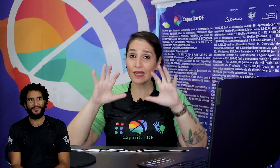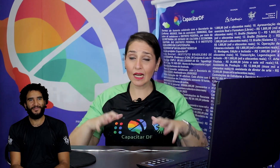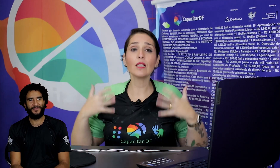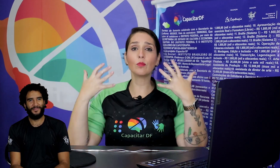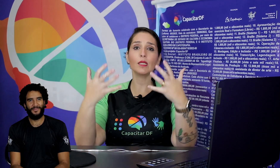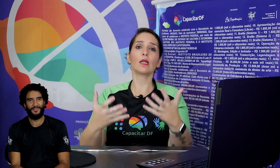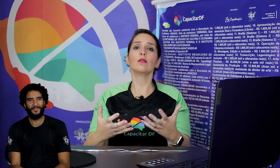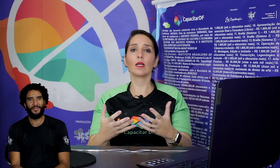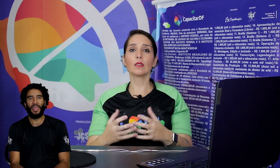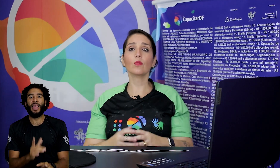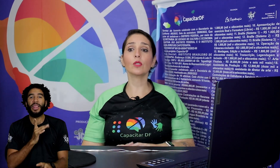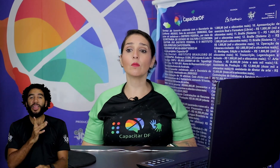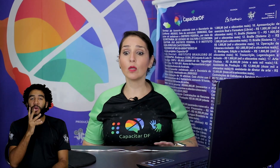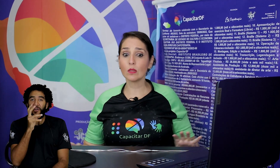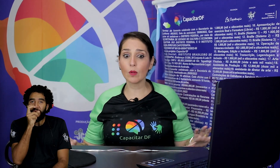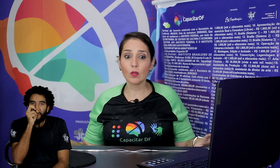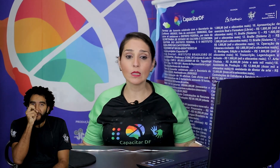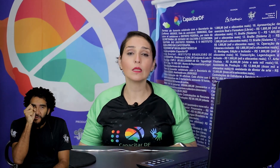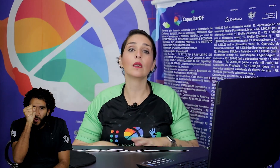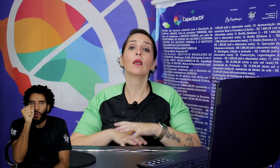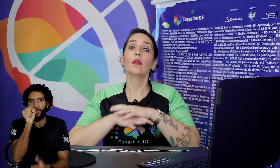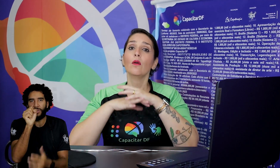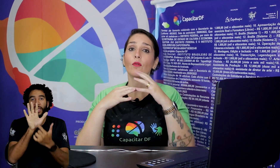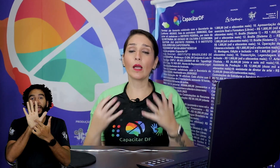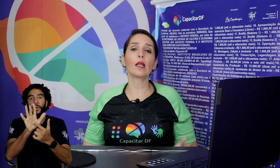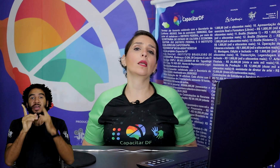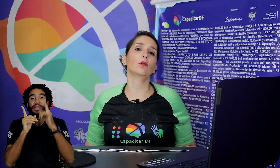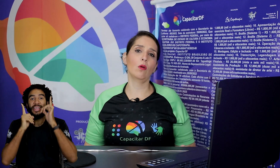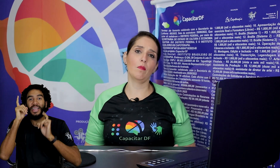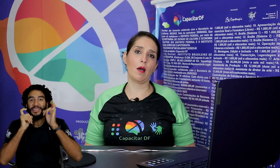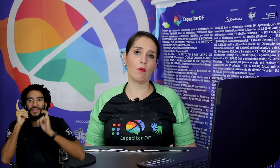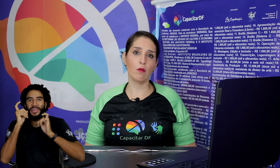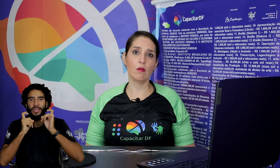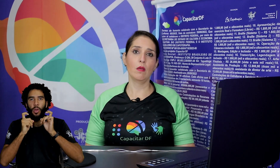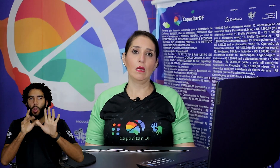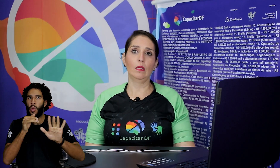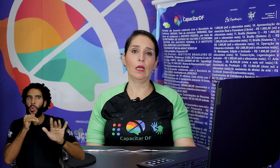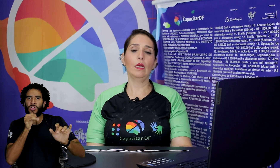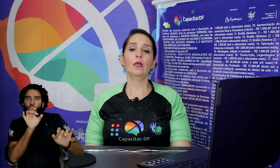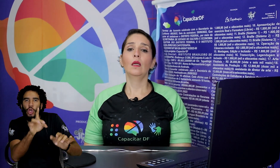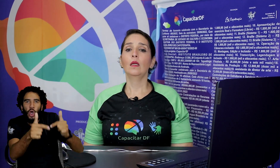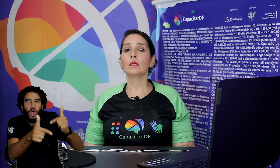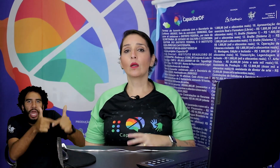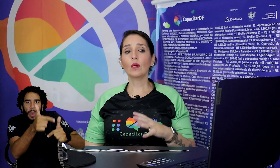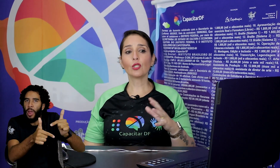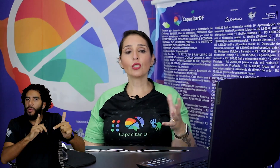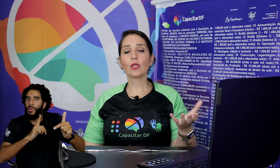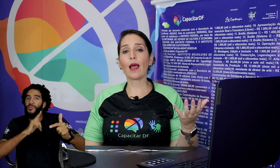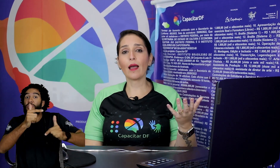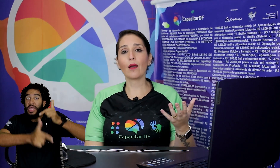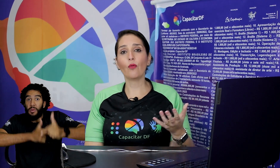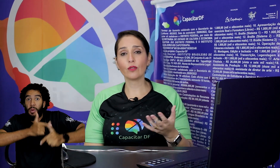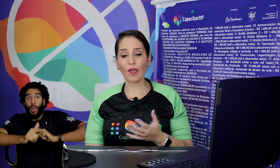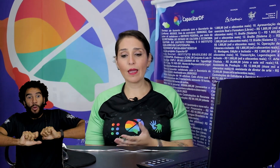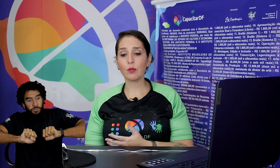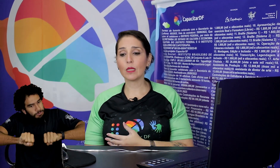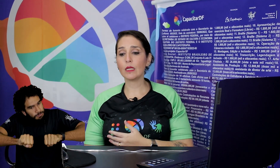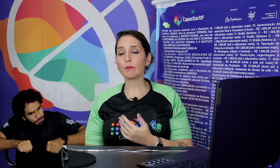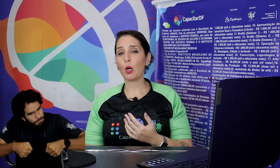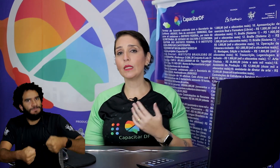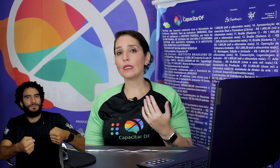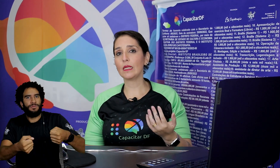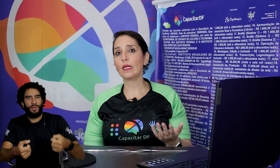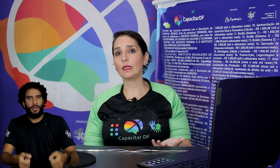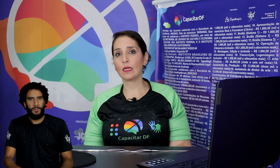você traz uma intensificação que te mostra uma coisa assim, foi além do normal, né? Então, os verbos,